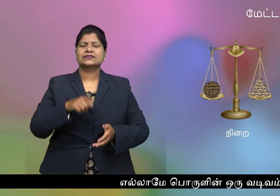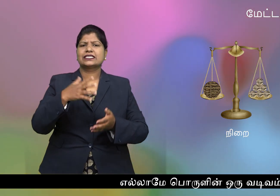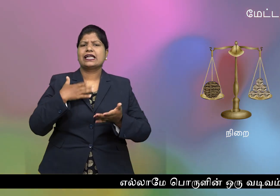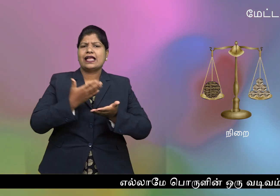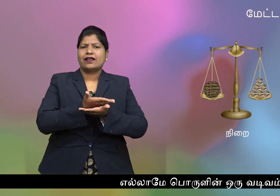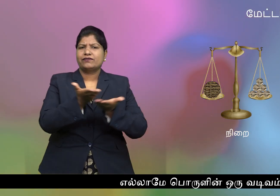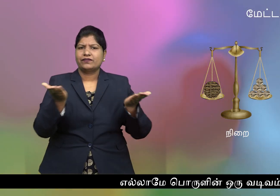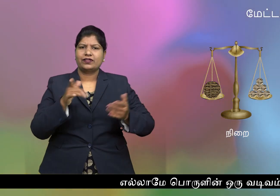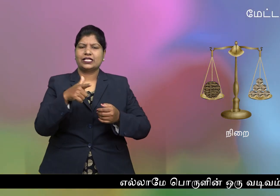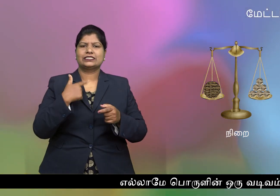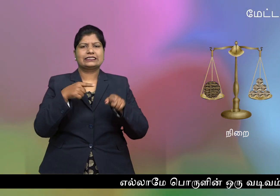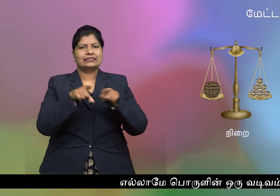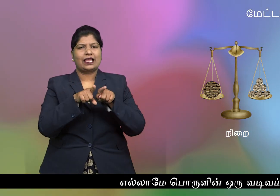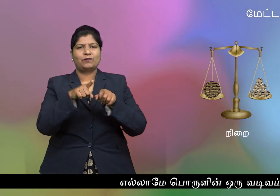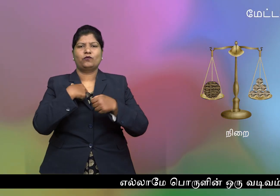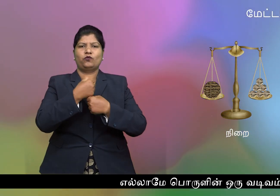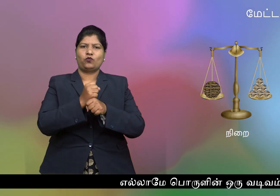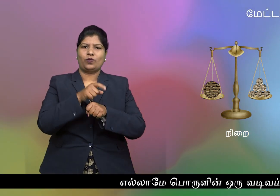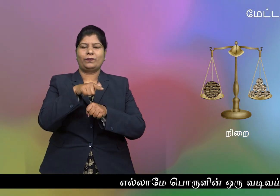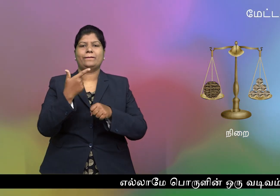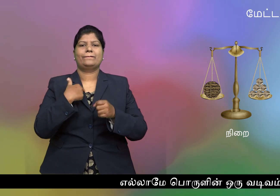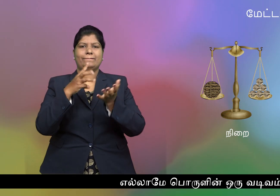எல்லாமே பொருளின் ஒரு வடிவம்.